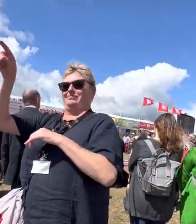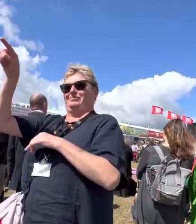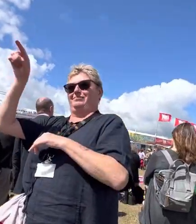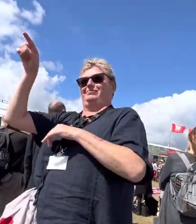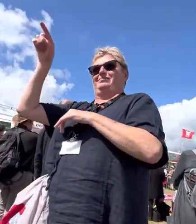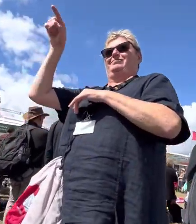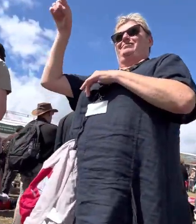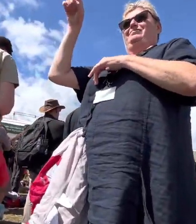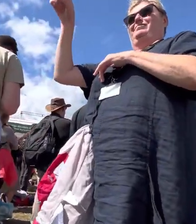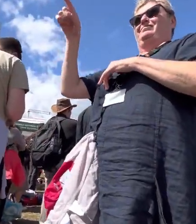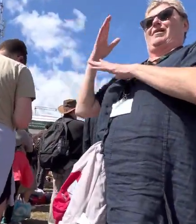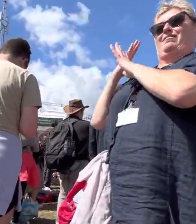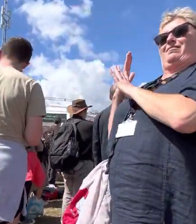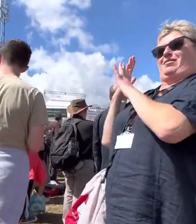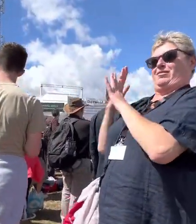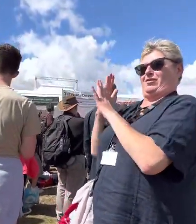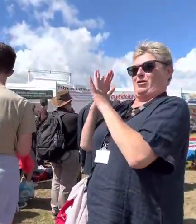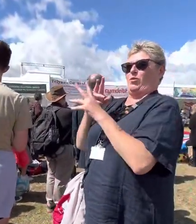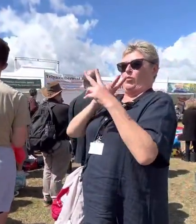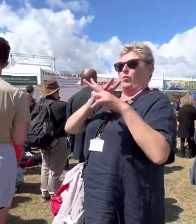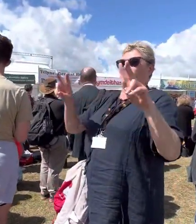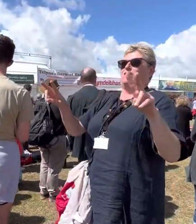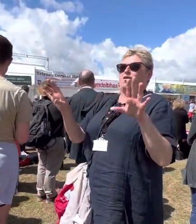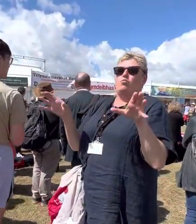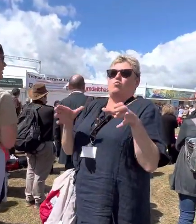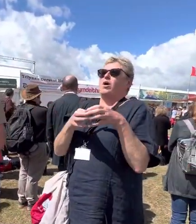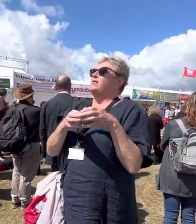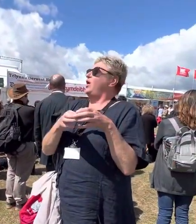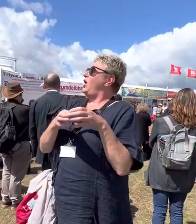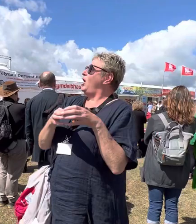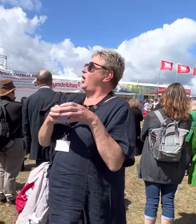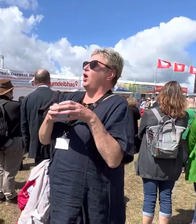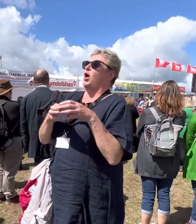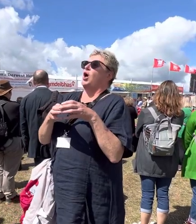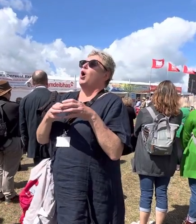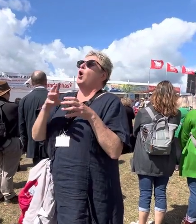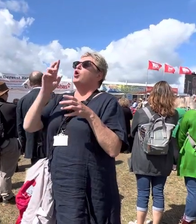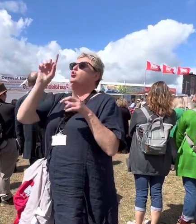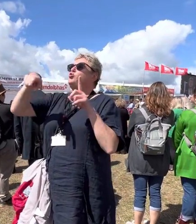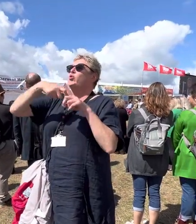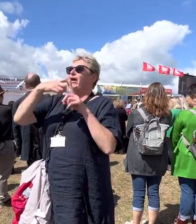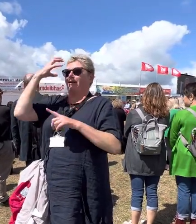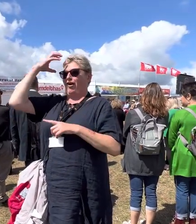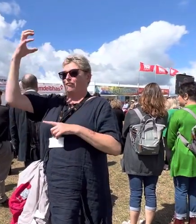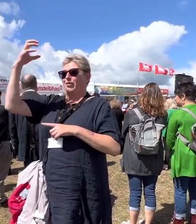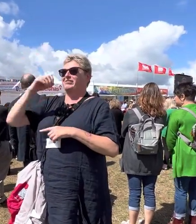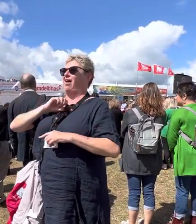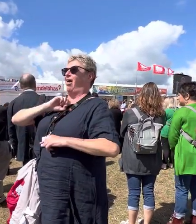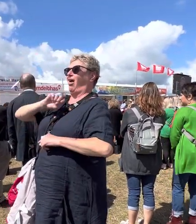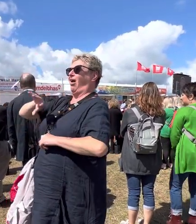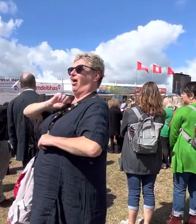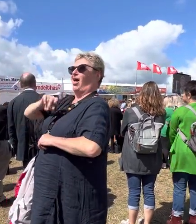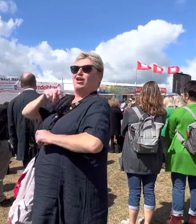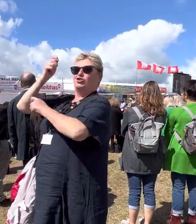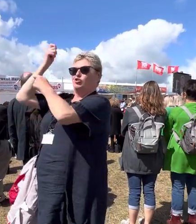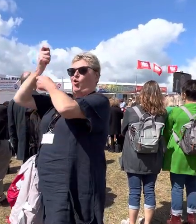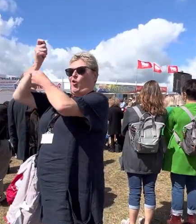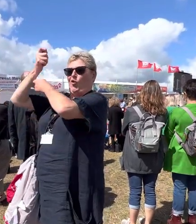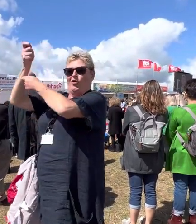ffordd. Mi fyddwn ni hefyd yn ymweld â uned Llywodraeth Prydain i weiddi chydig o sloganau. Ond cyn i ni fynd, dwi'n